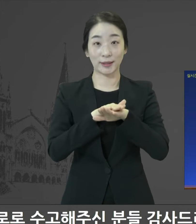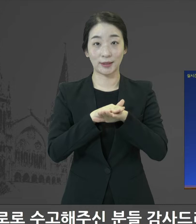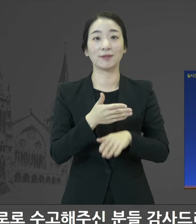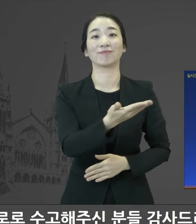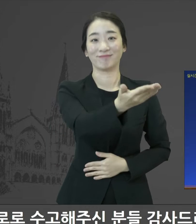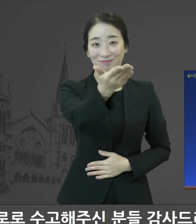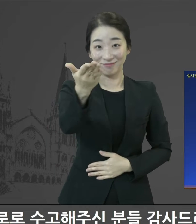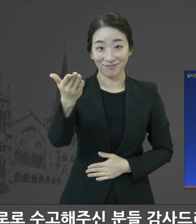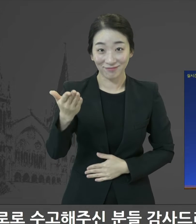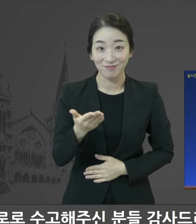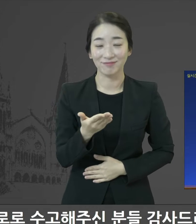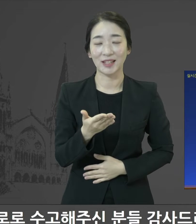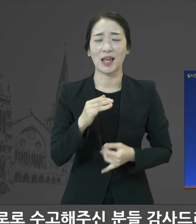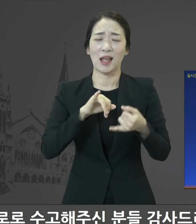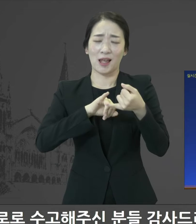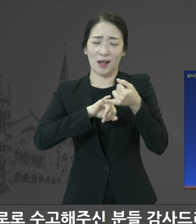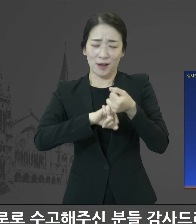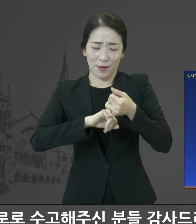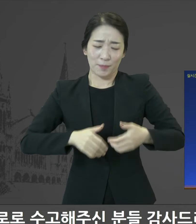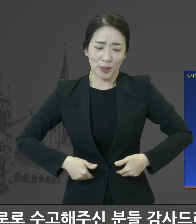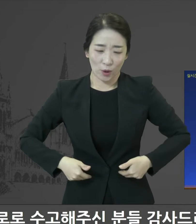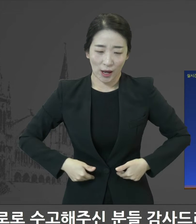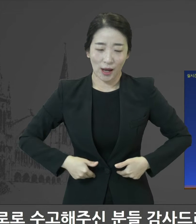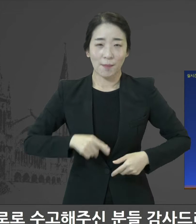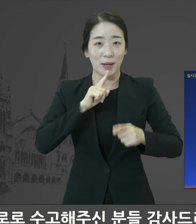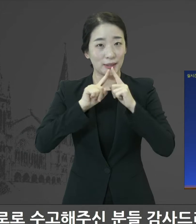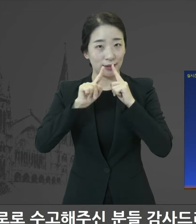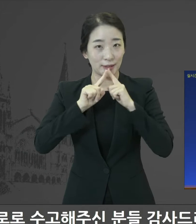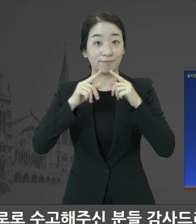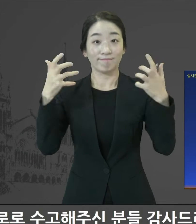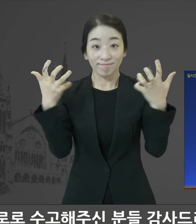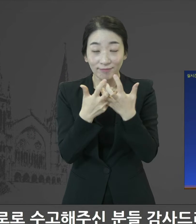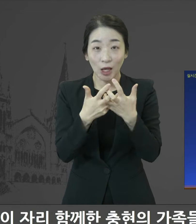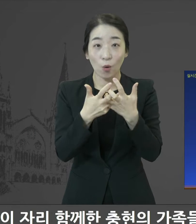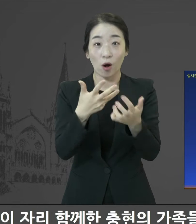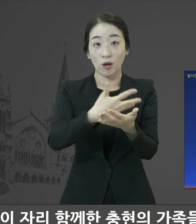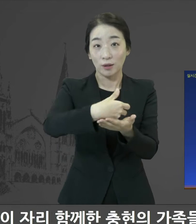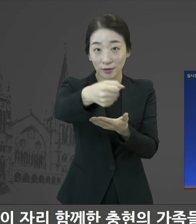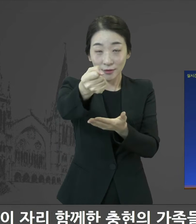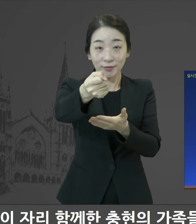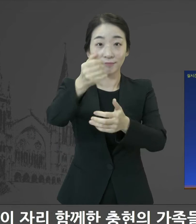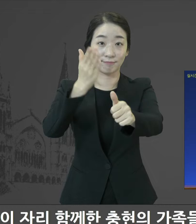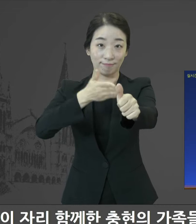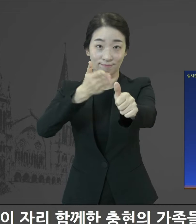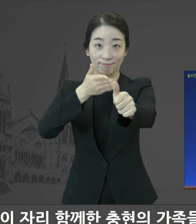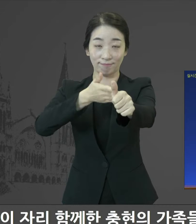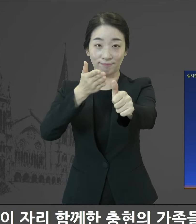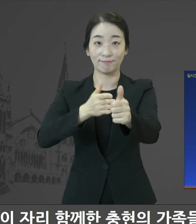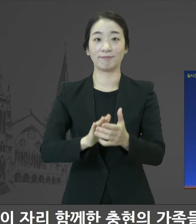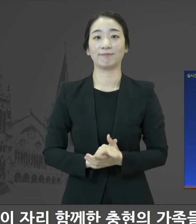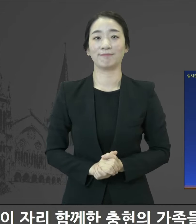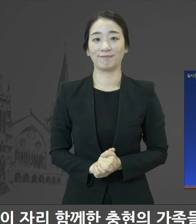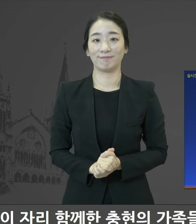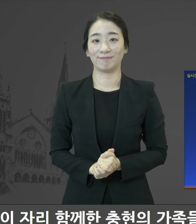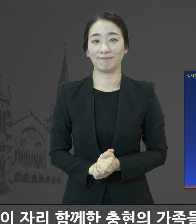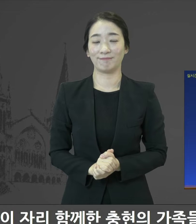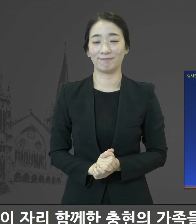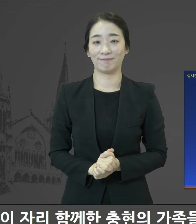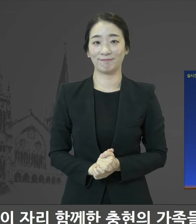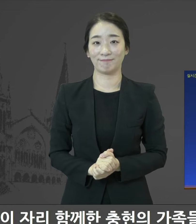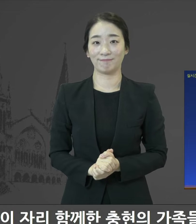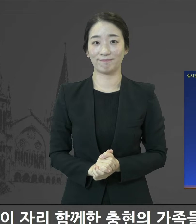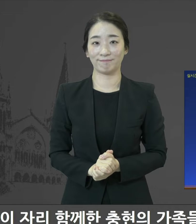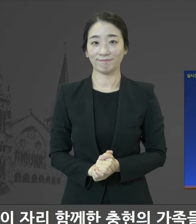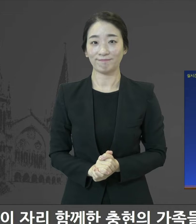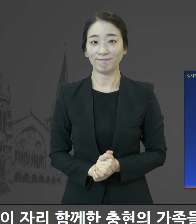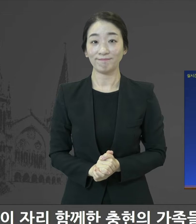백성들 꼭 필요한 은혜로 채워주실 것을 소망 가운데 확신합니다.